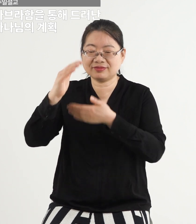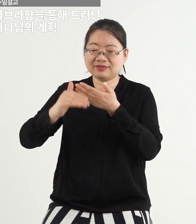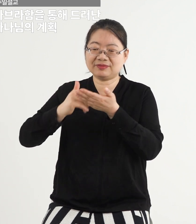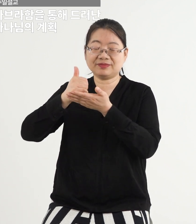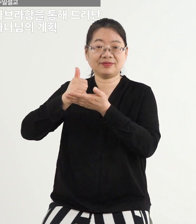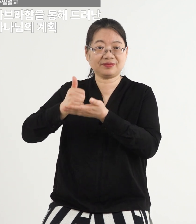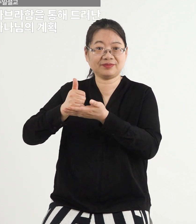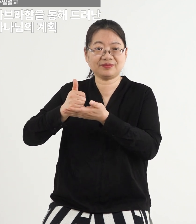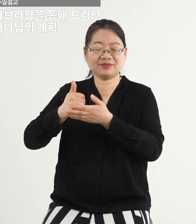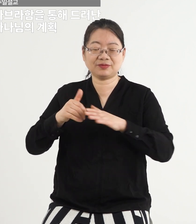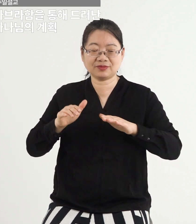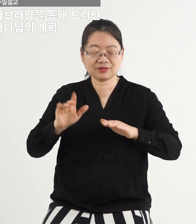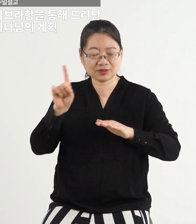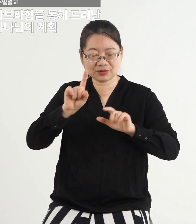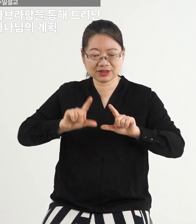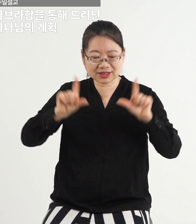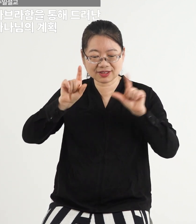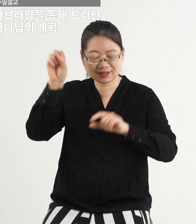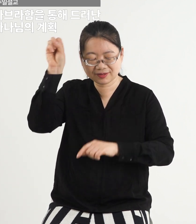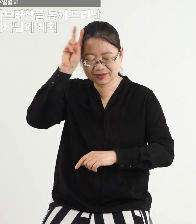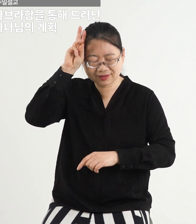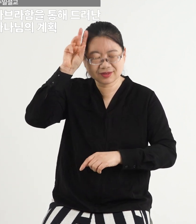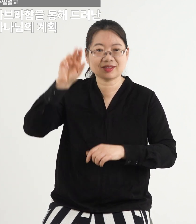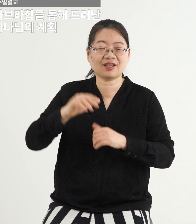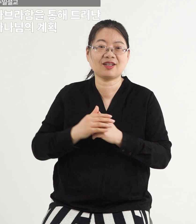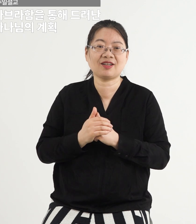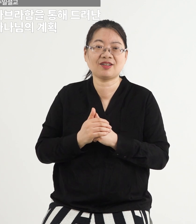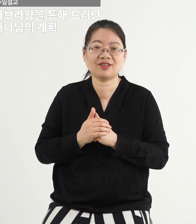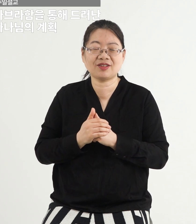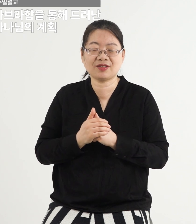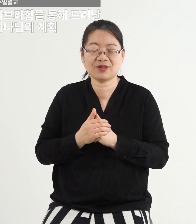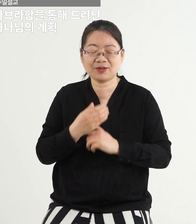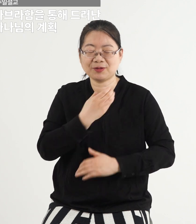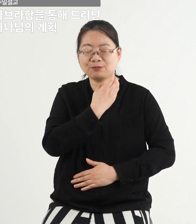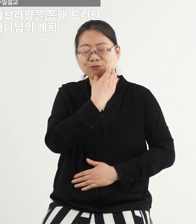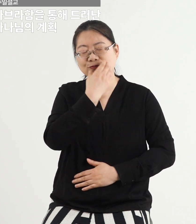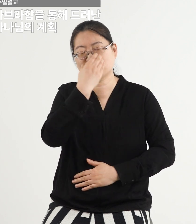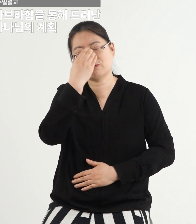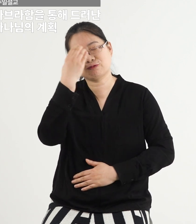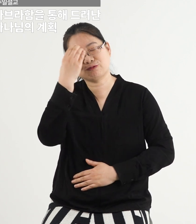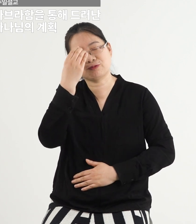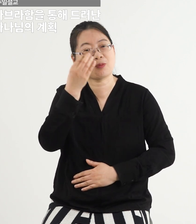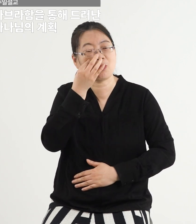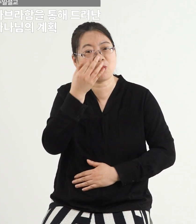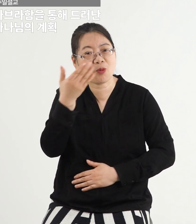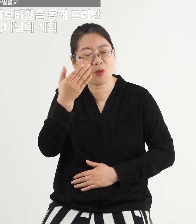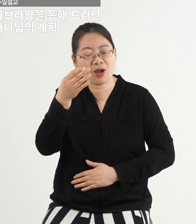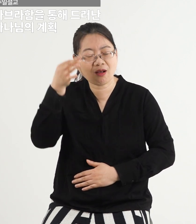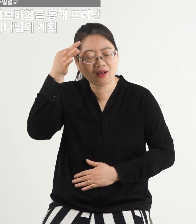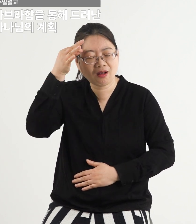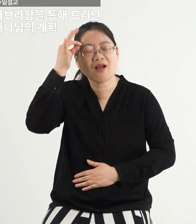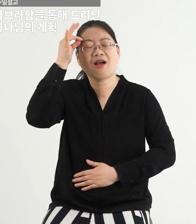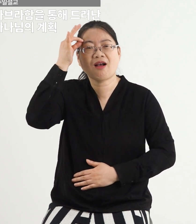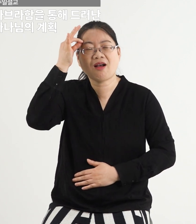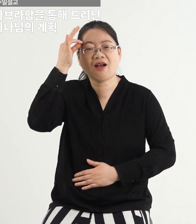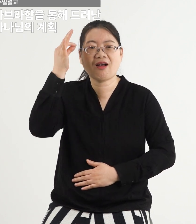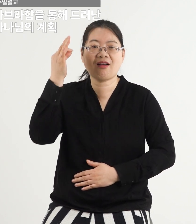하나님은 어느 날 갑자기 꿈을 꾸게 한다든지 번쩍하고